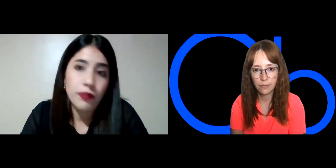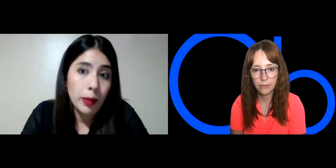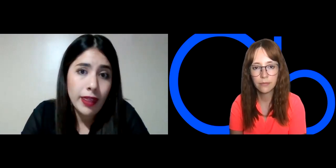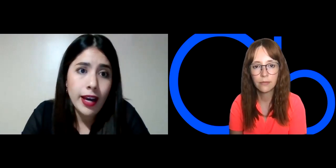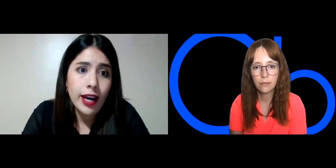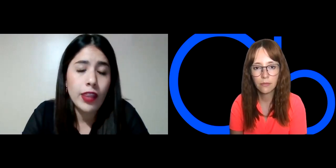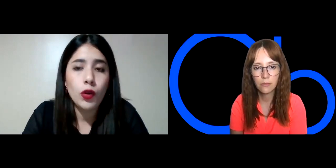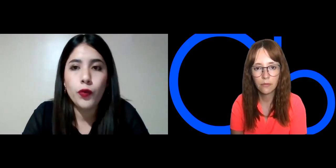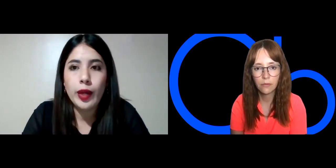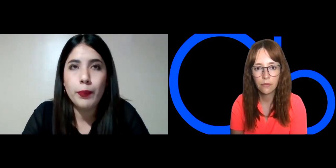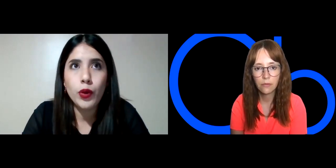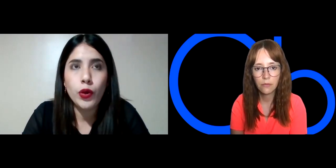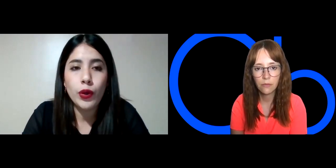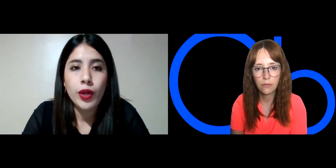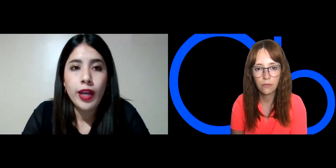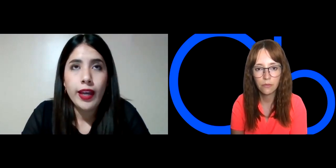por enfermedad, o fue